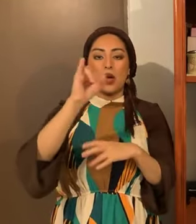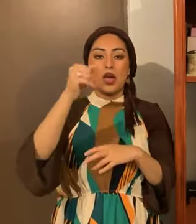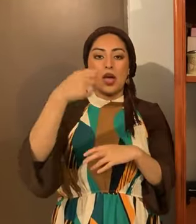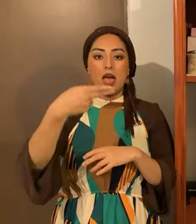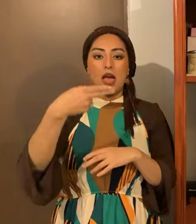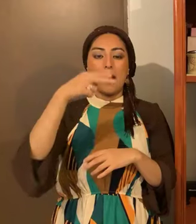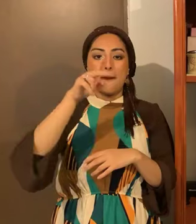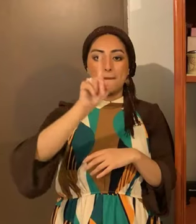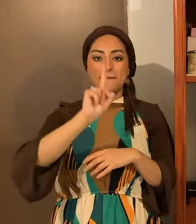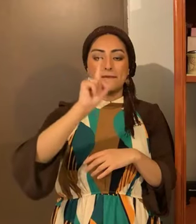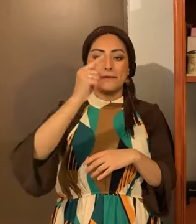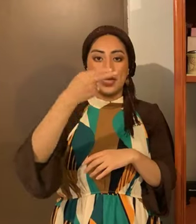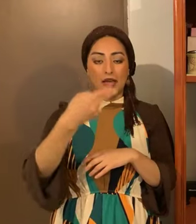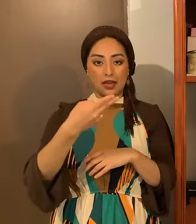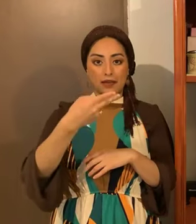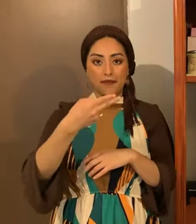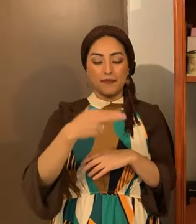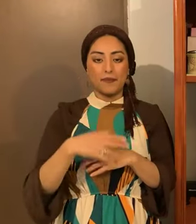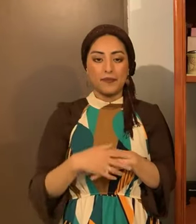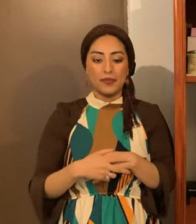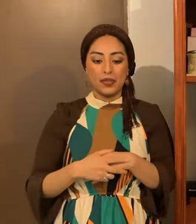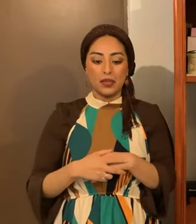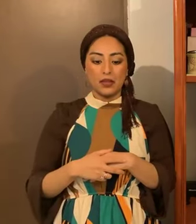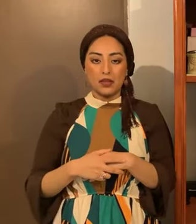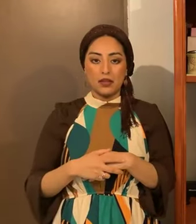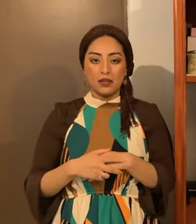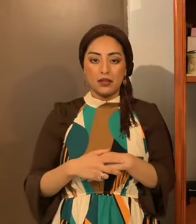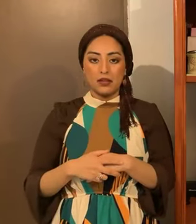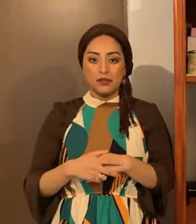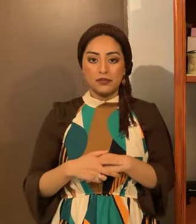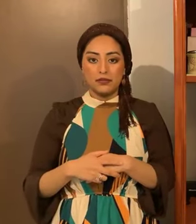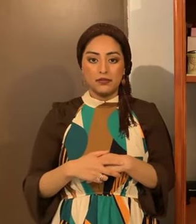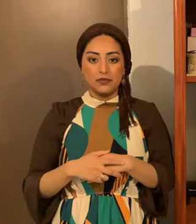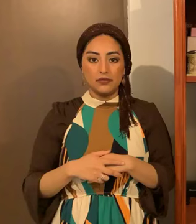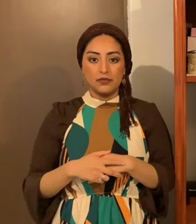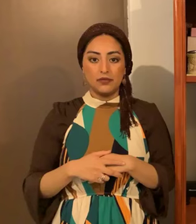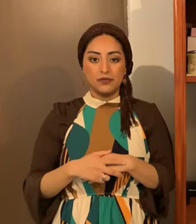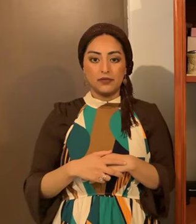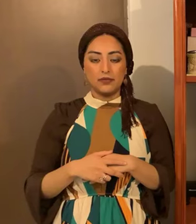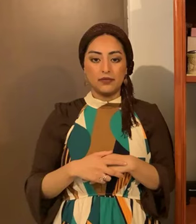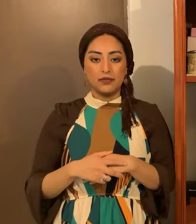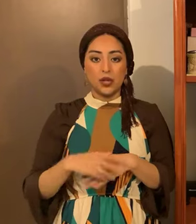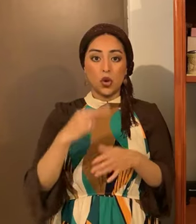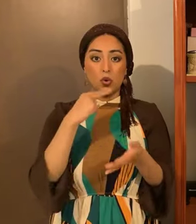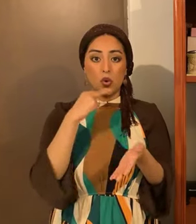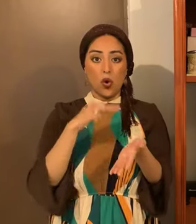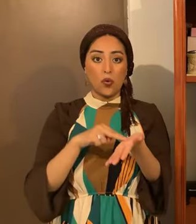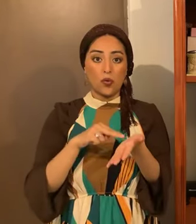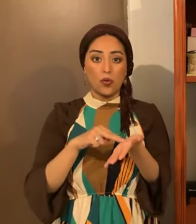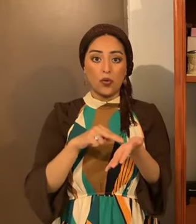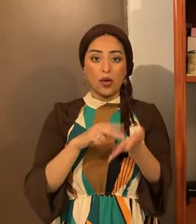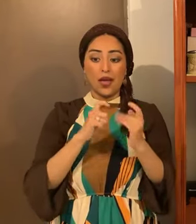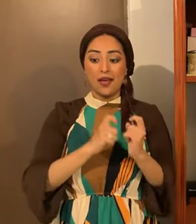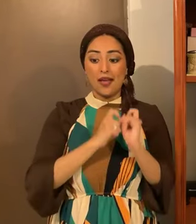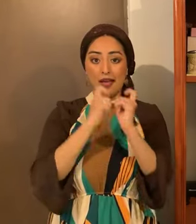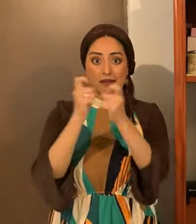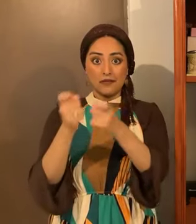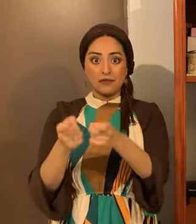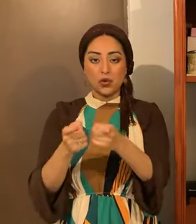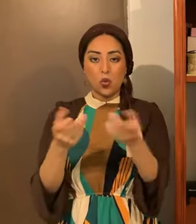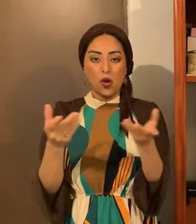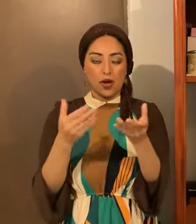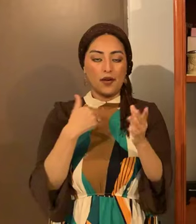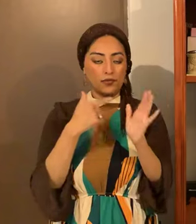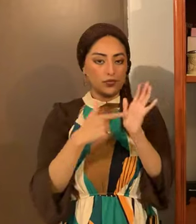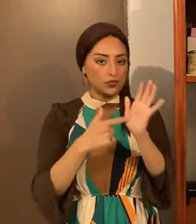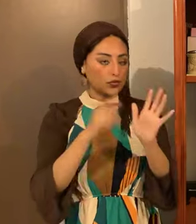He. Y entonces, las notas que le asignaron fueron las siguientes, y lo